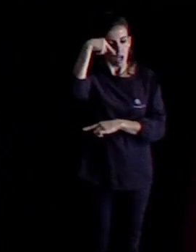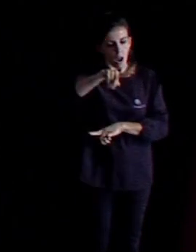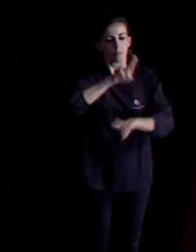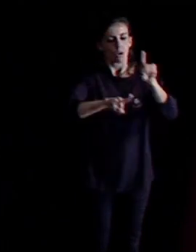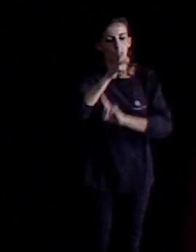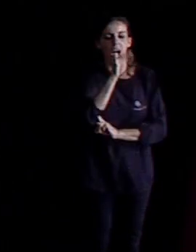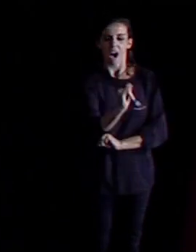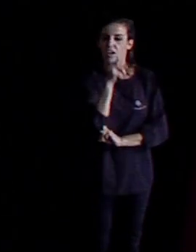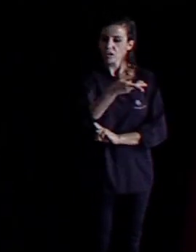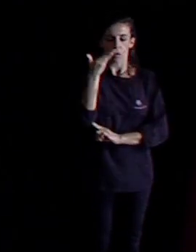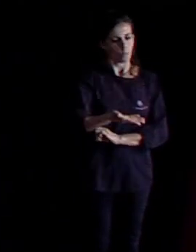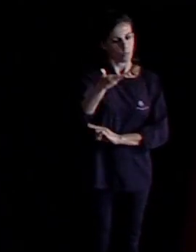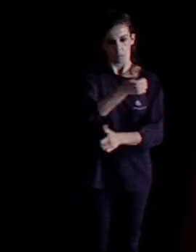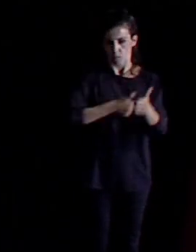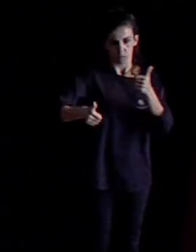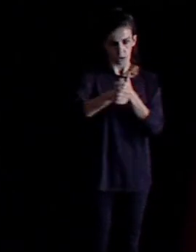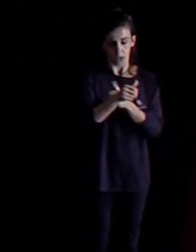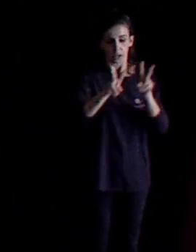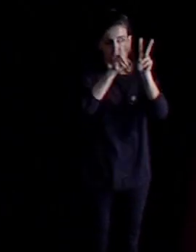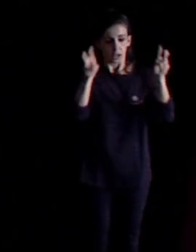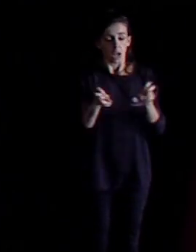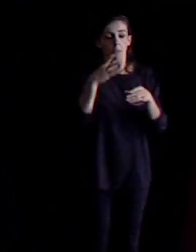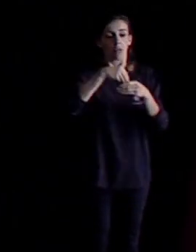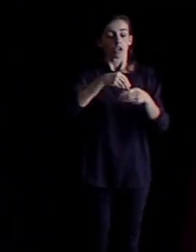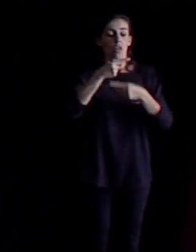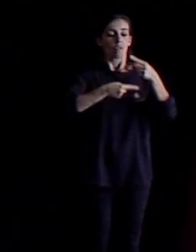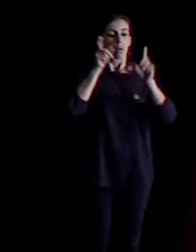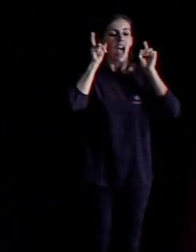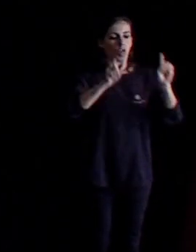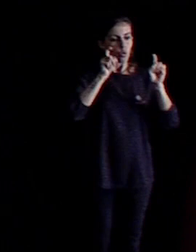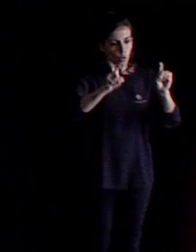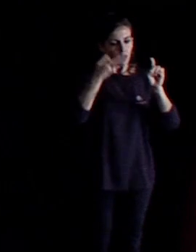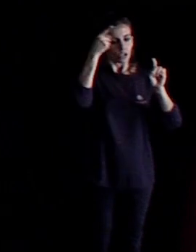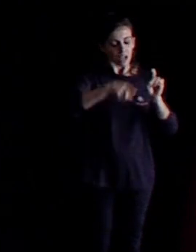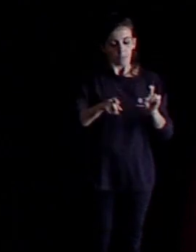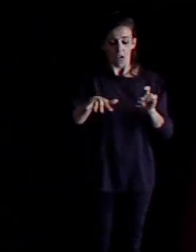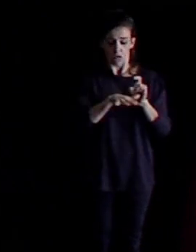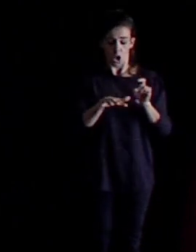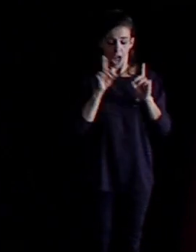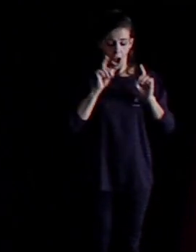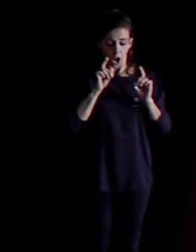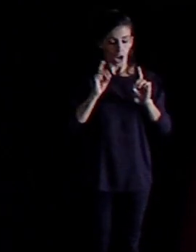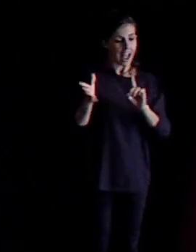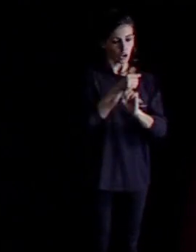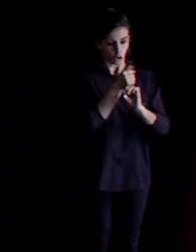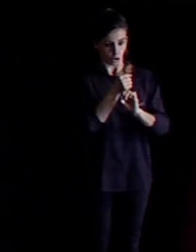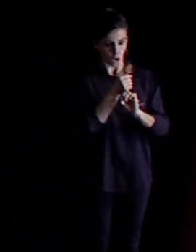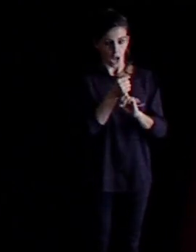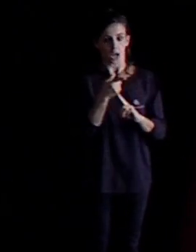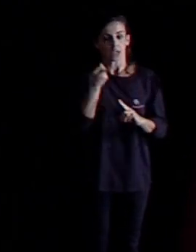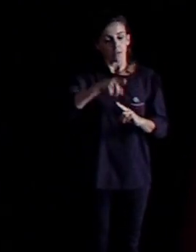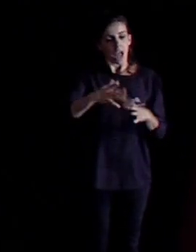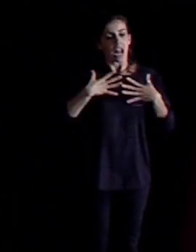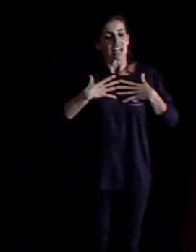vital. El tema de la educación en la familia, la detección en el marco escolar, importantísimo, la detección en el marco